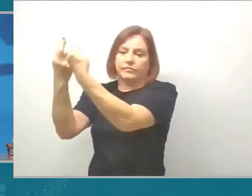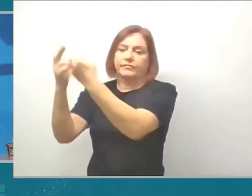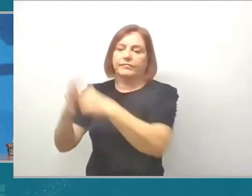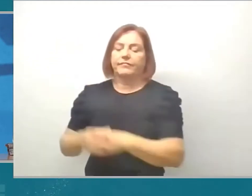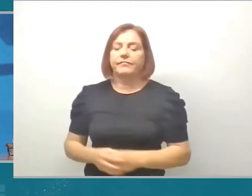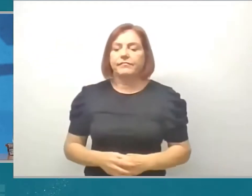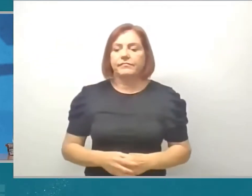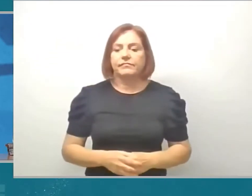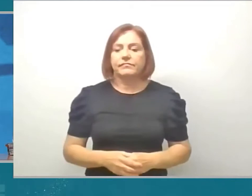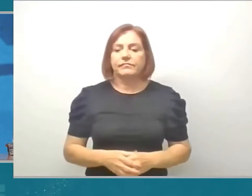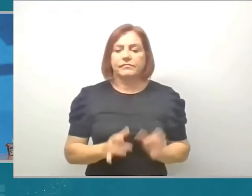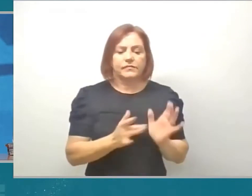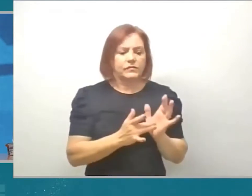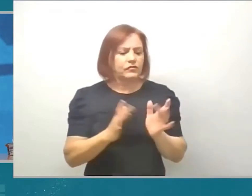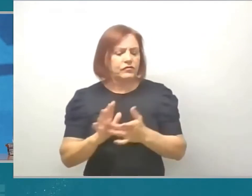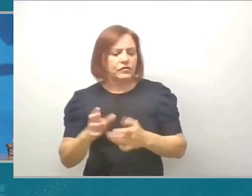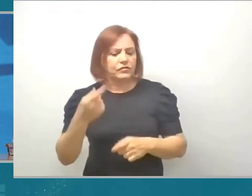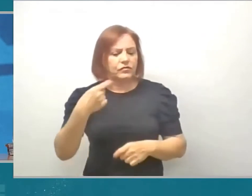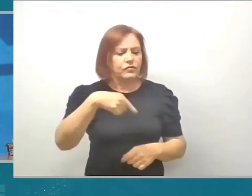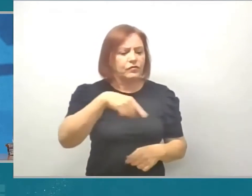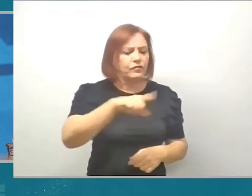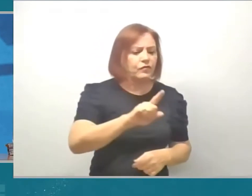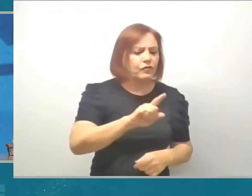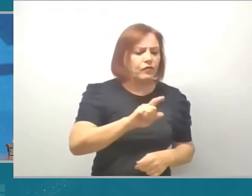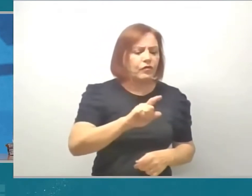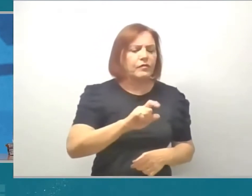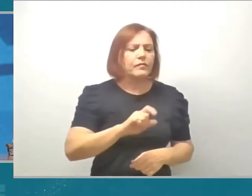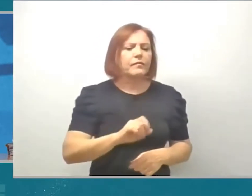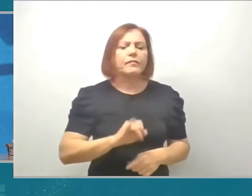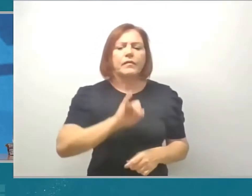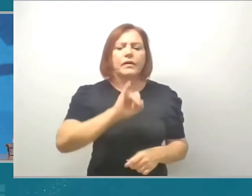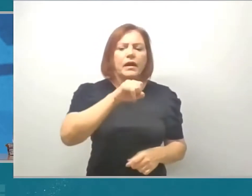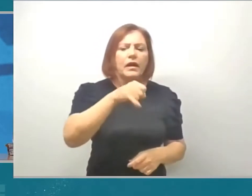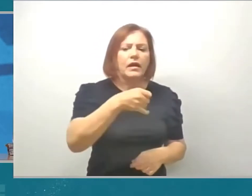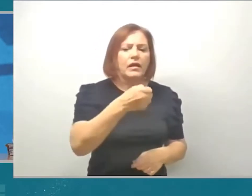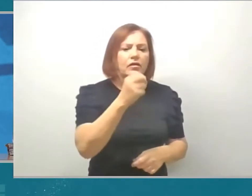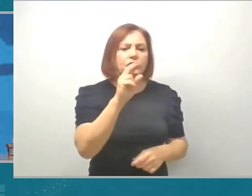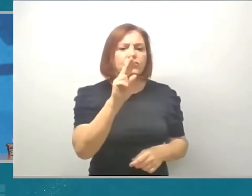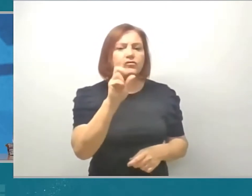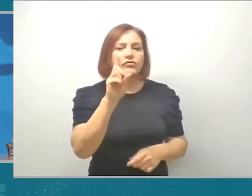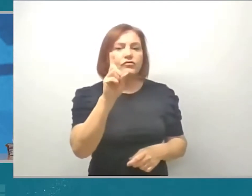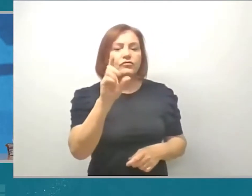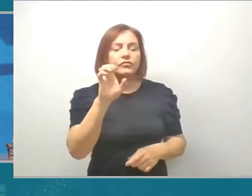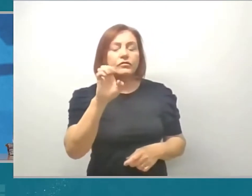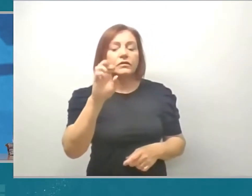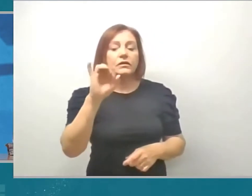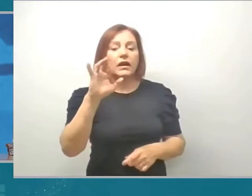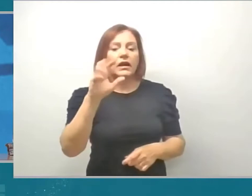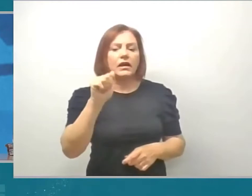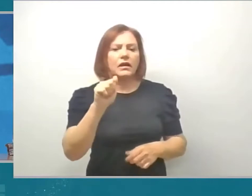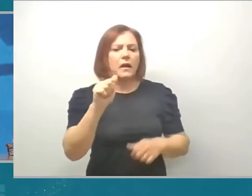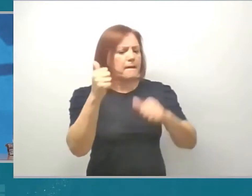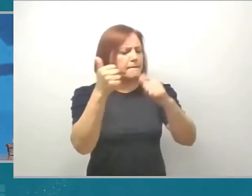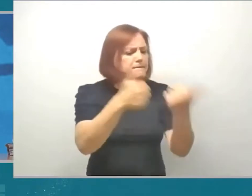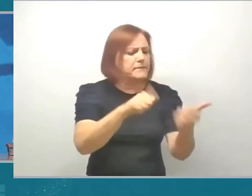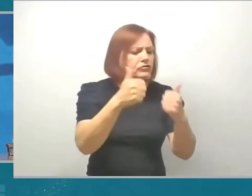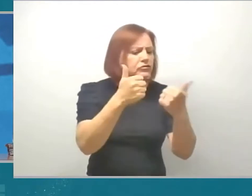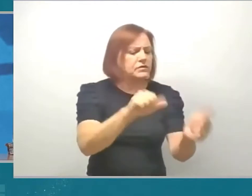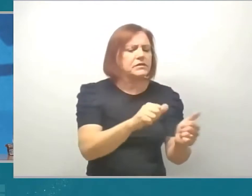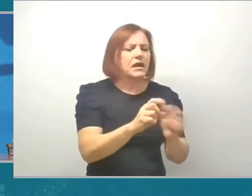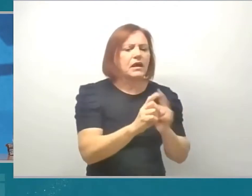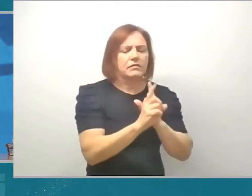para a terra da Judeia. Ali permaneceu com eles e batizava. Olha só o versículo 22.